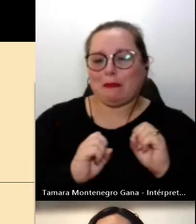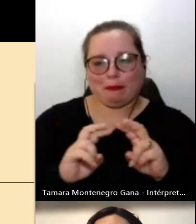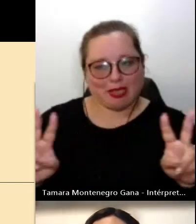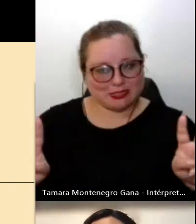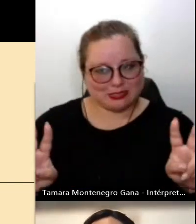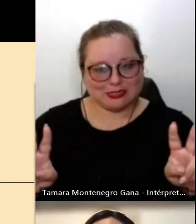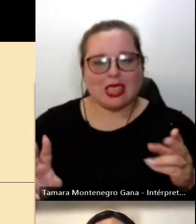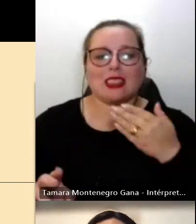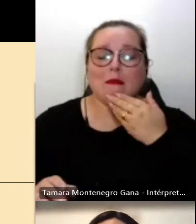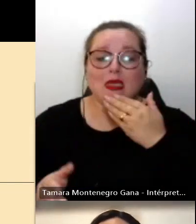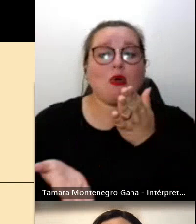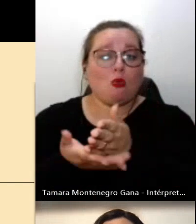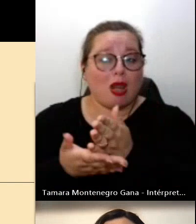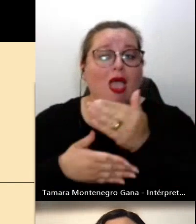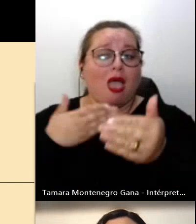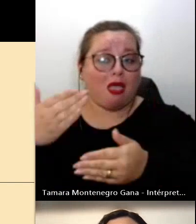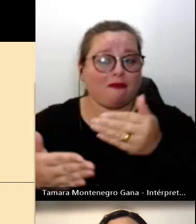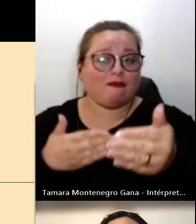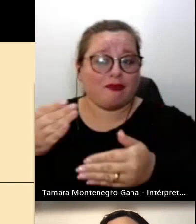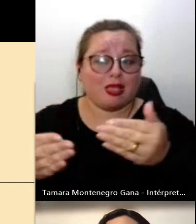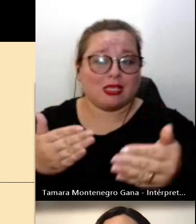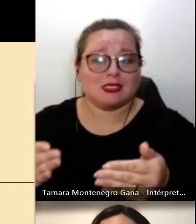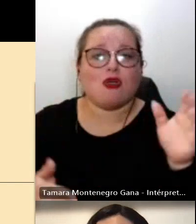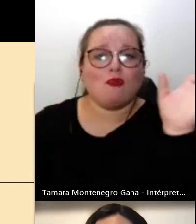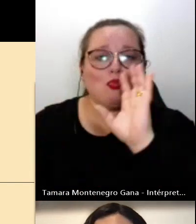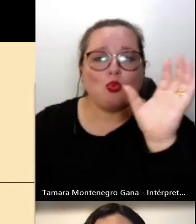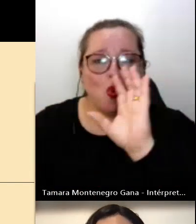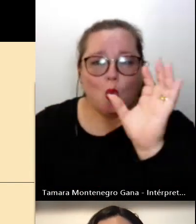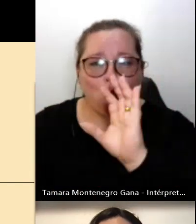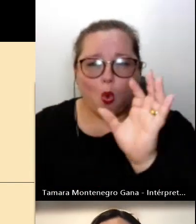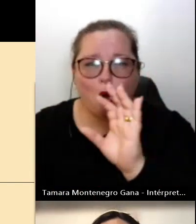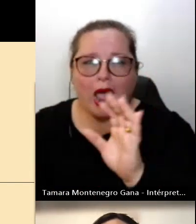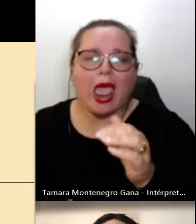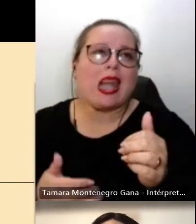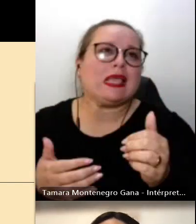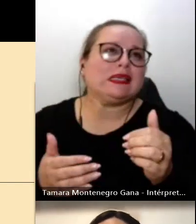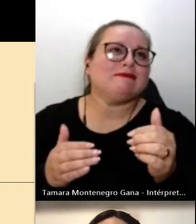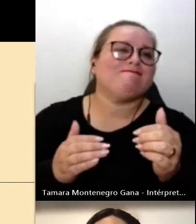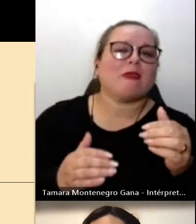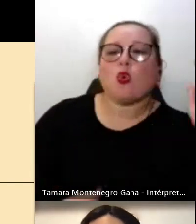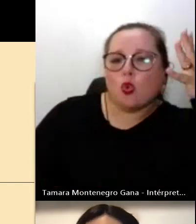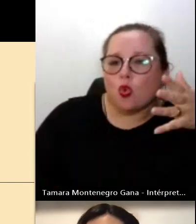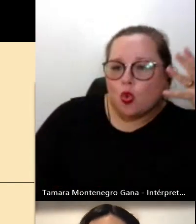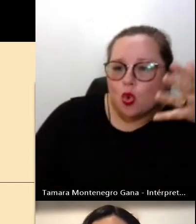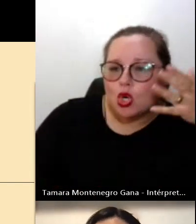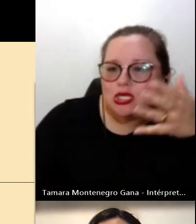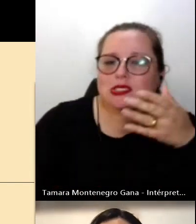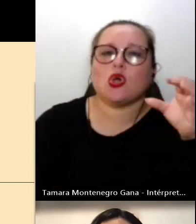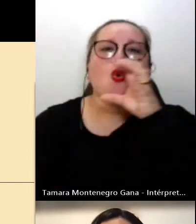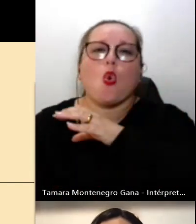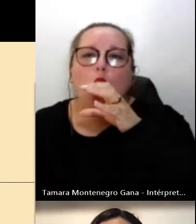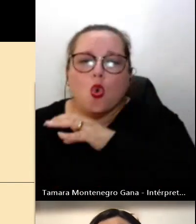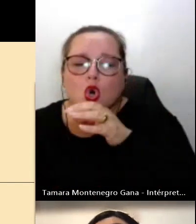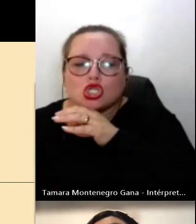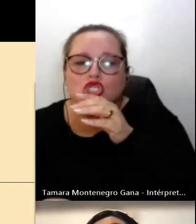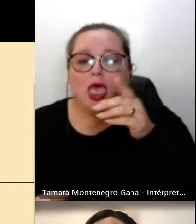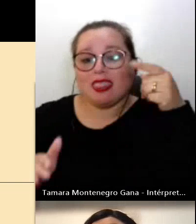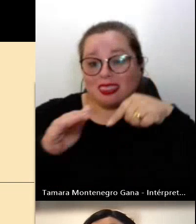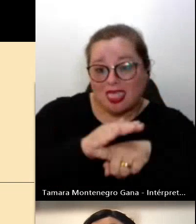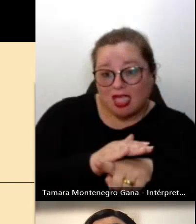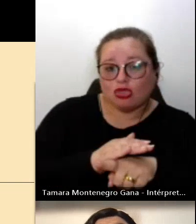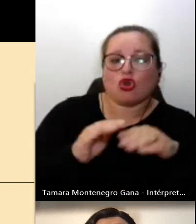escuelas han avanzado bastante en buscar capacitaciones internas y externas. Se